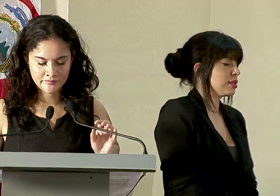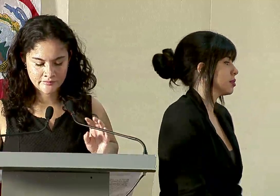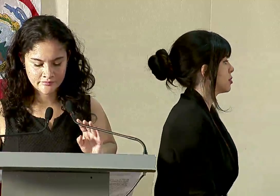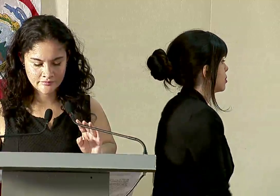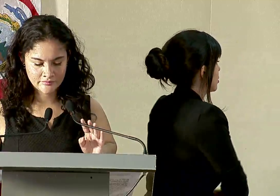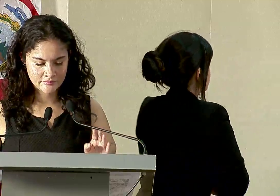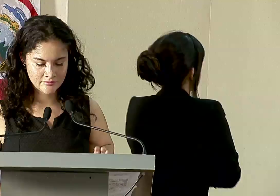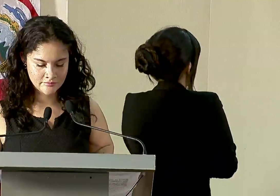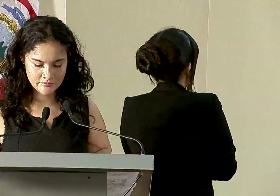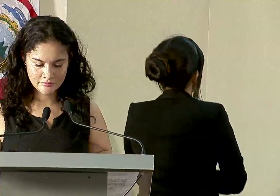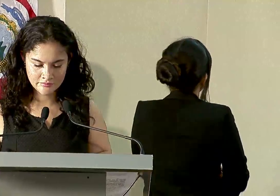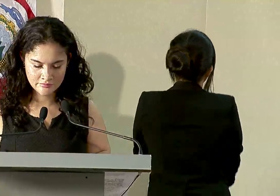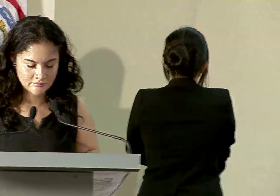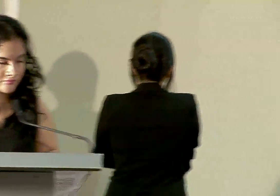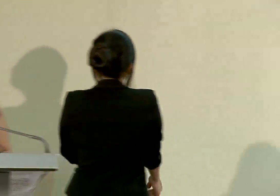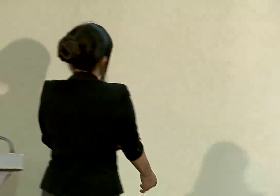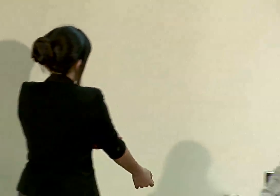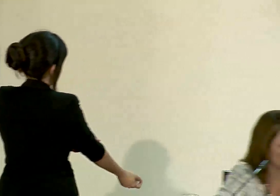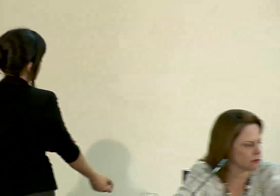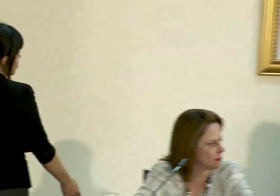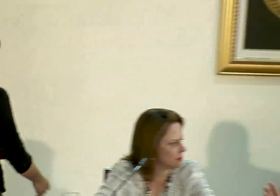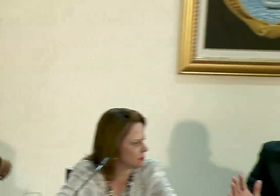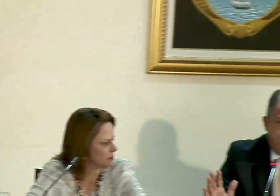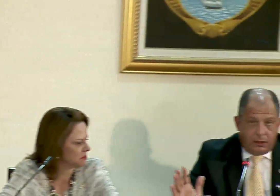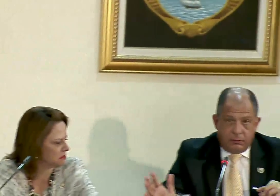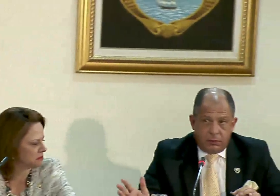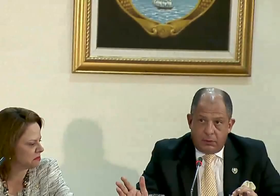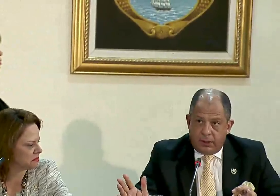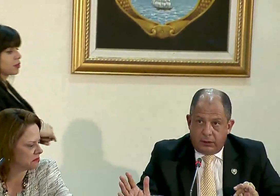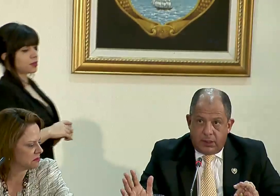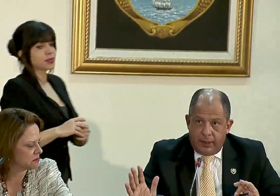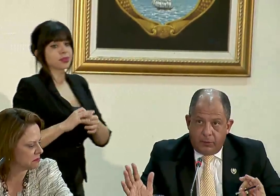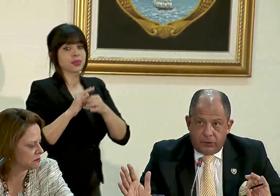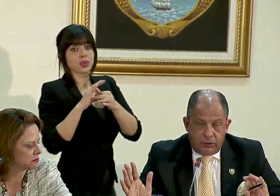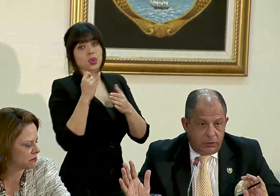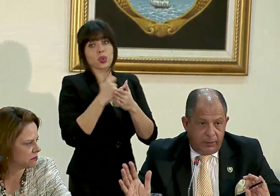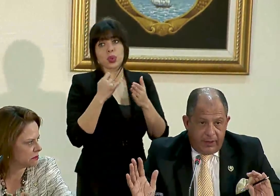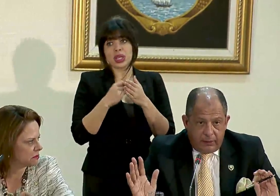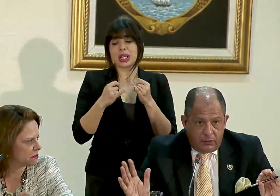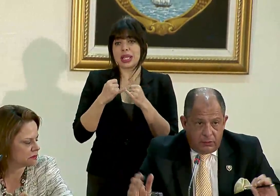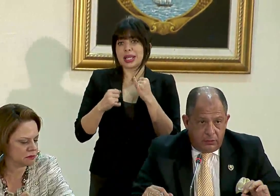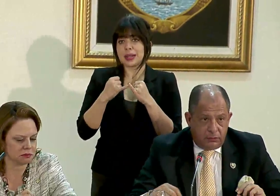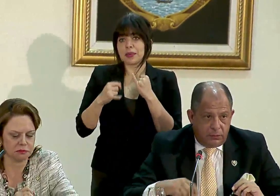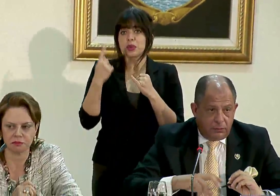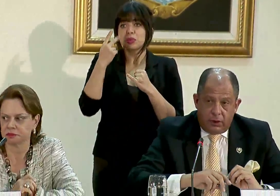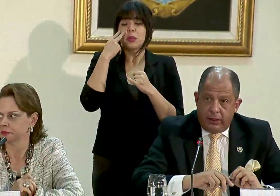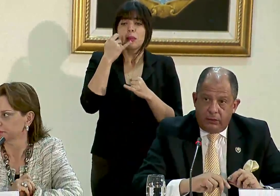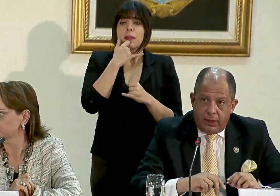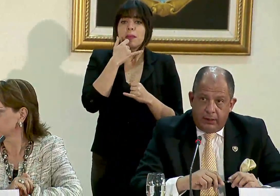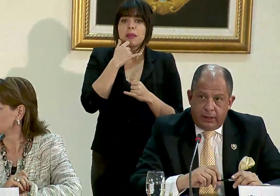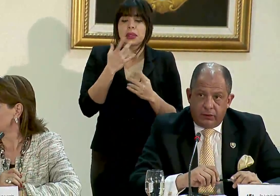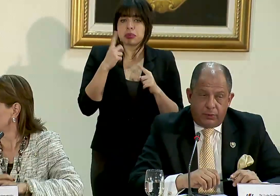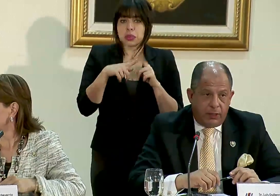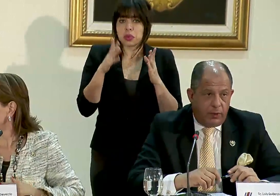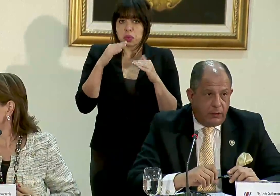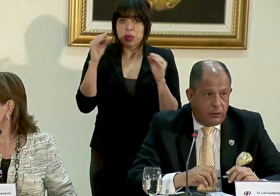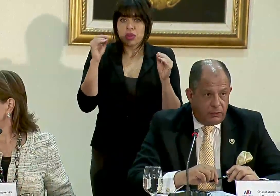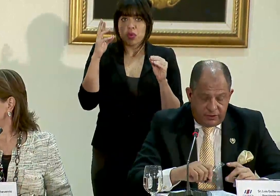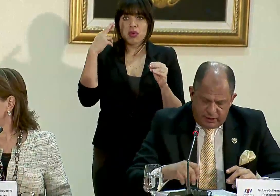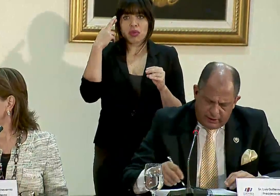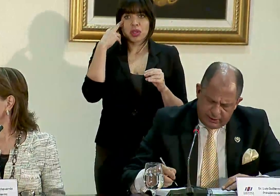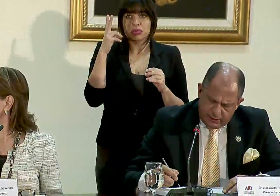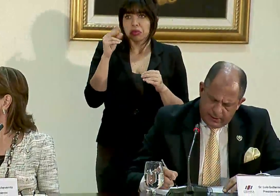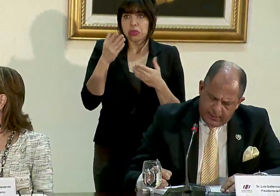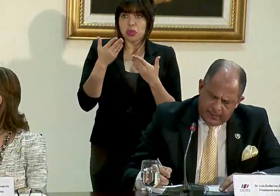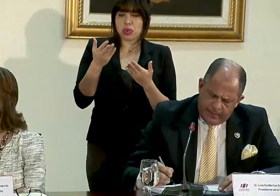bueno con respecto a lo último vamos a ver qué fue lo que pasó y la haremos de inmediato no hay ninguna razón por la cual